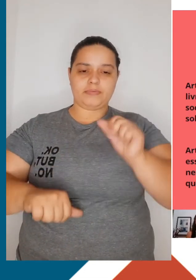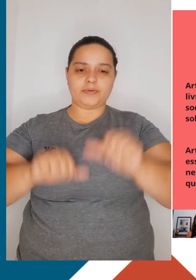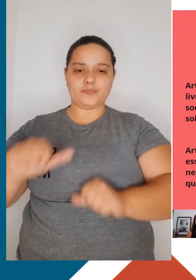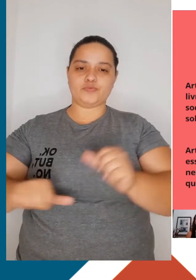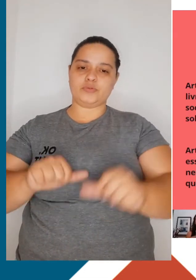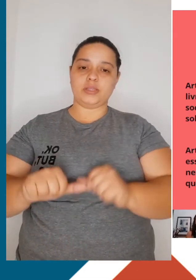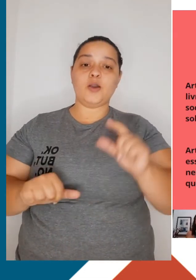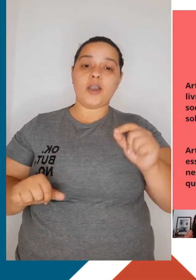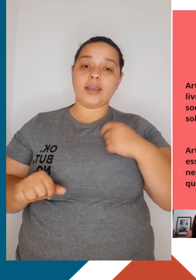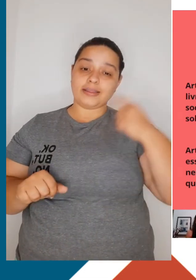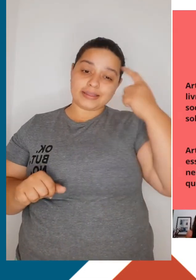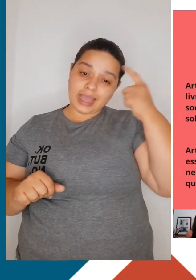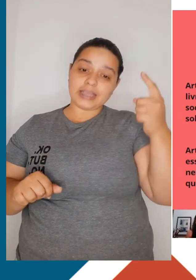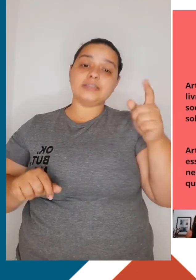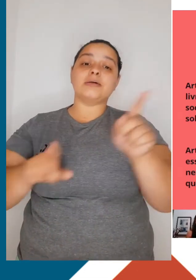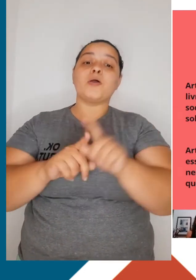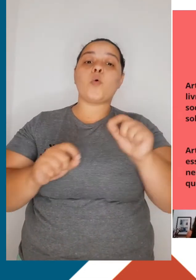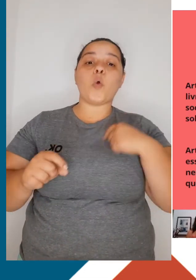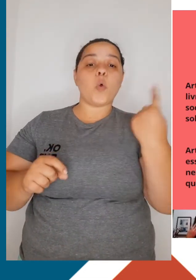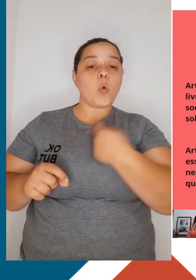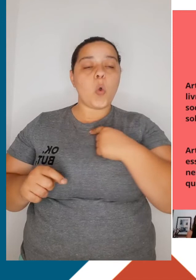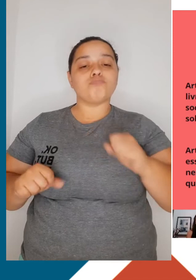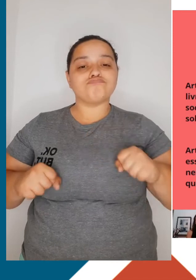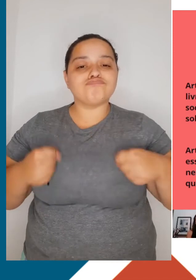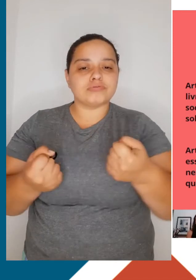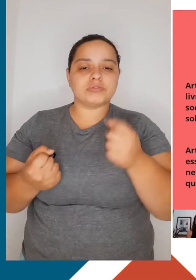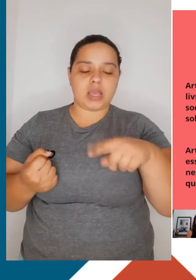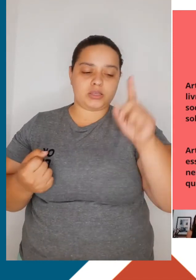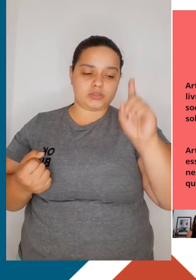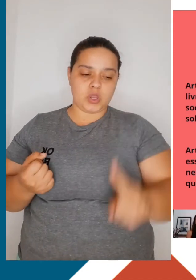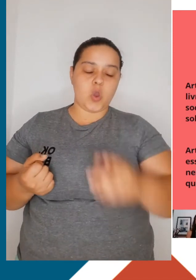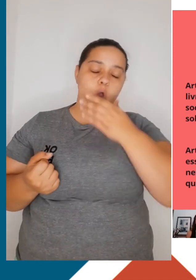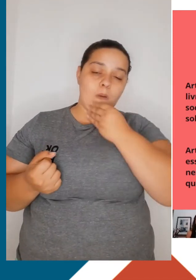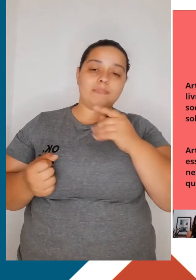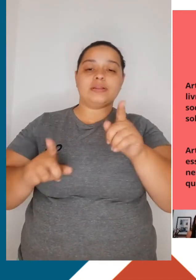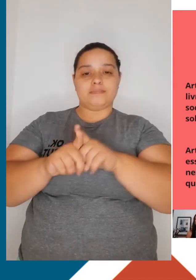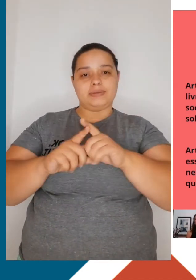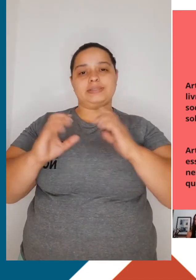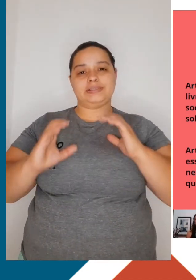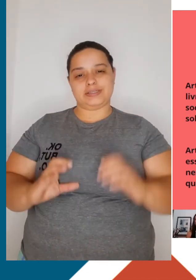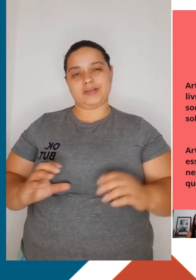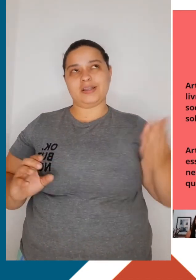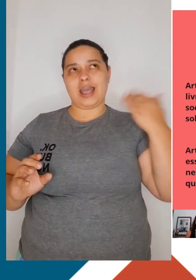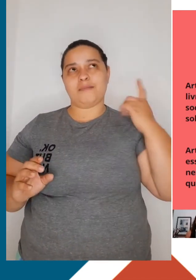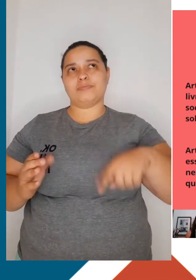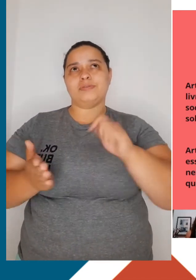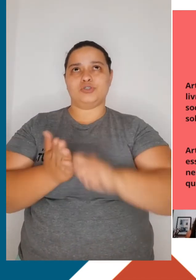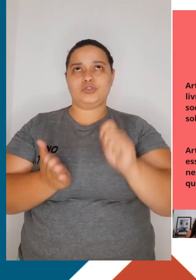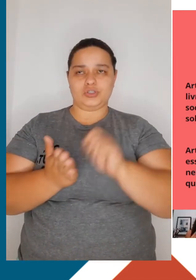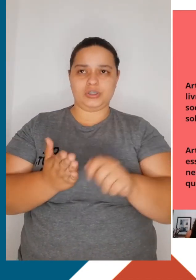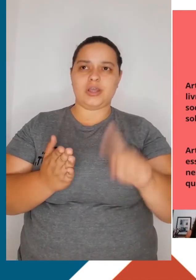entende como direitos e o que a gente reivindica como direitos. A Declaração dos Direitos do Homem e do Cidadão, para a época na qual ela é